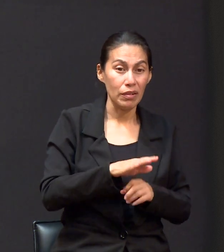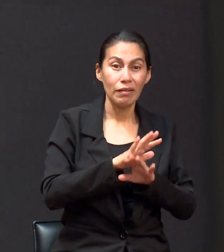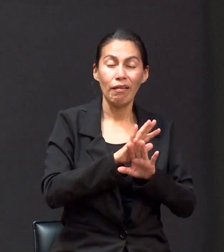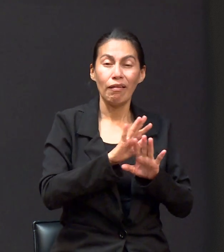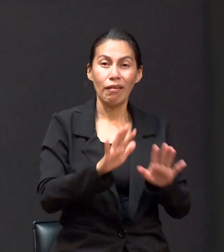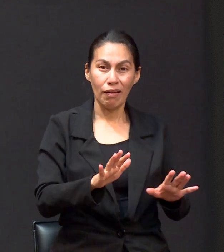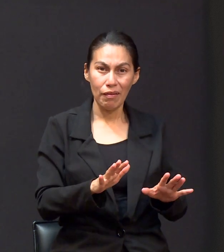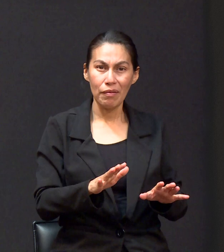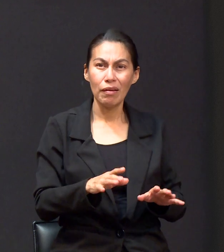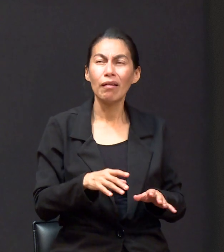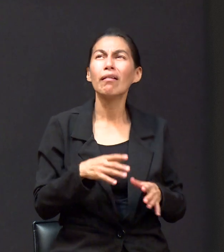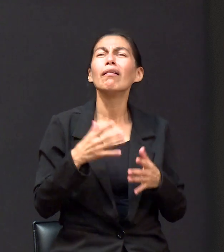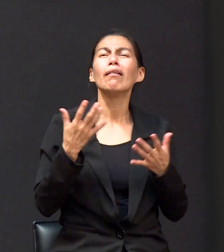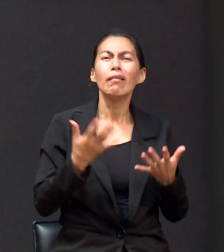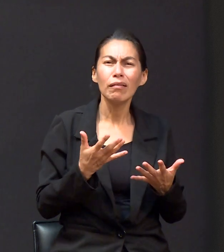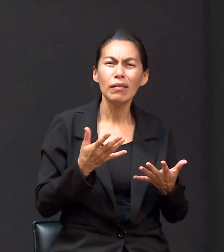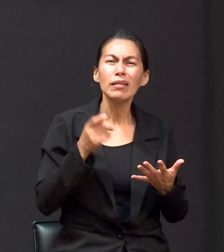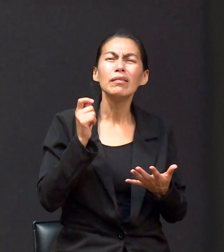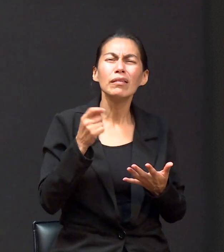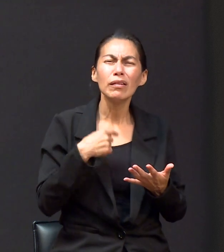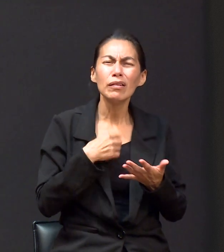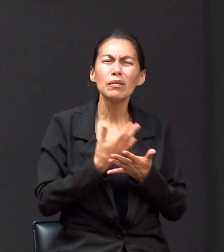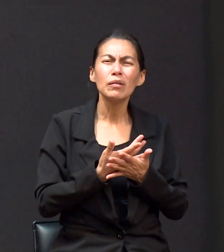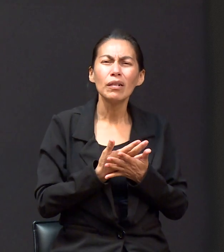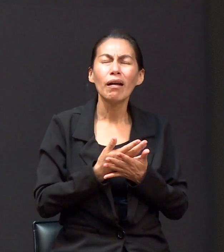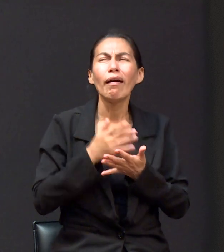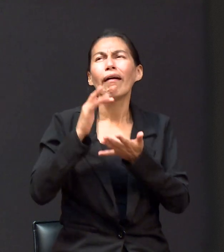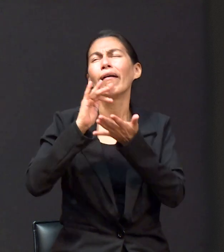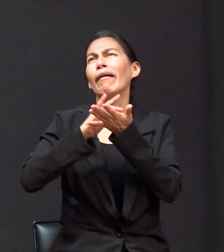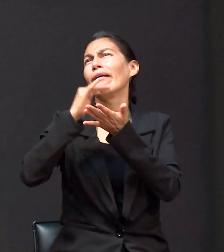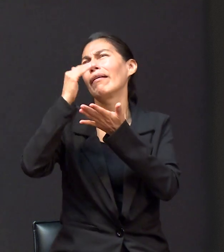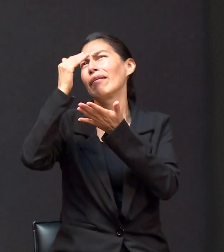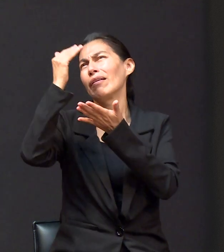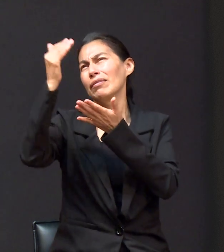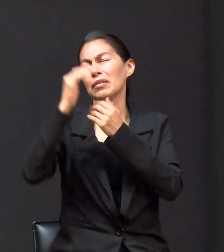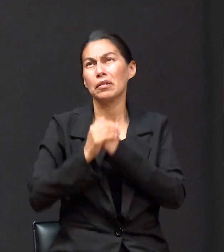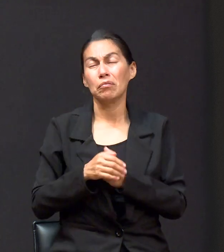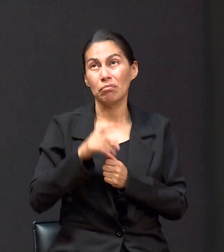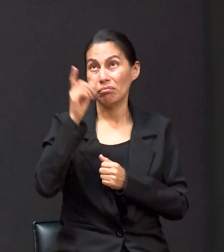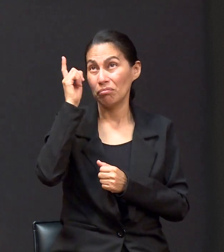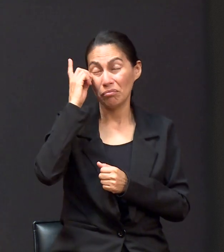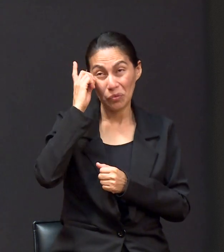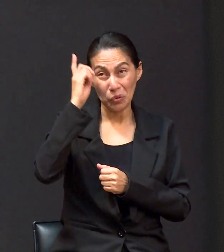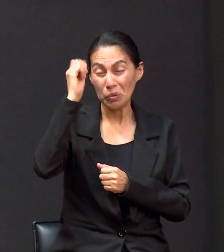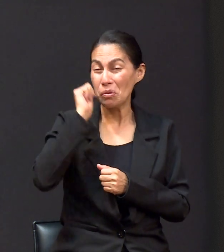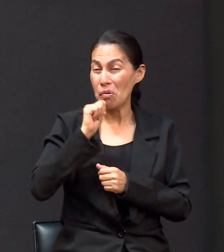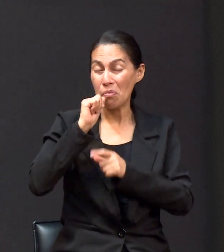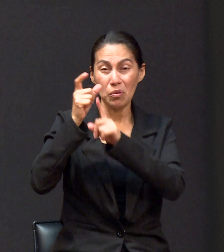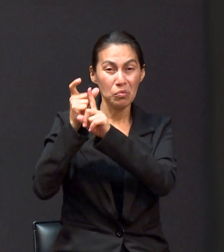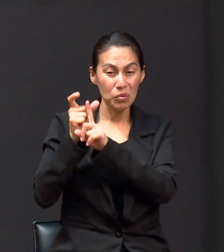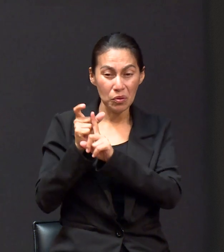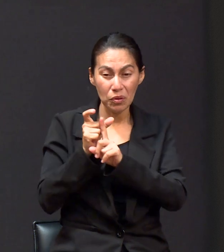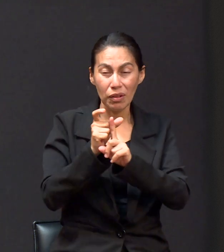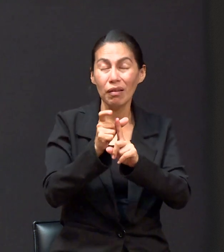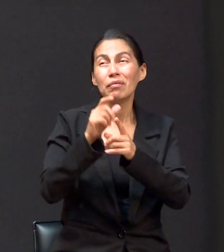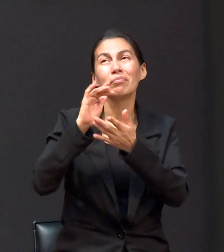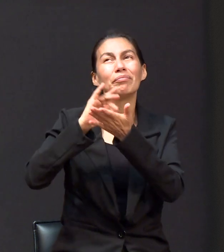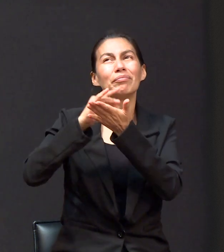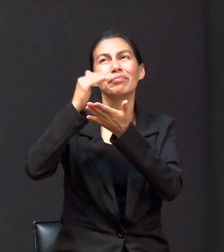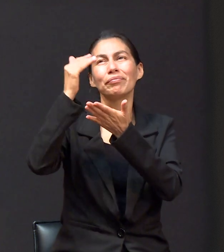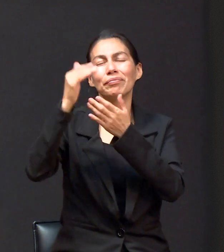pasé la muerte, ¿ya qué más puedo esperar? Gracias a Dios, Dios siempre me ha